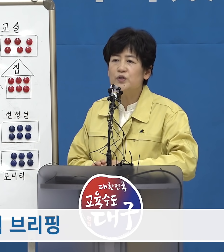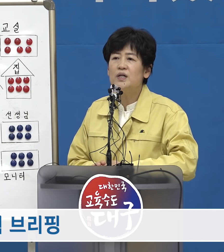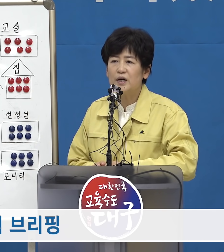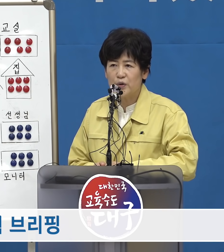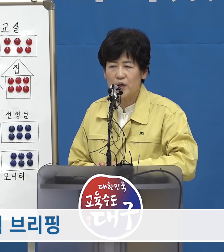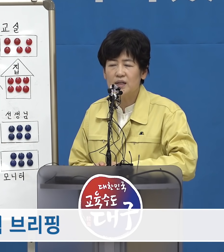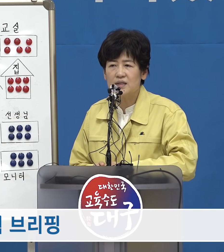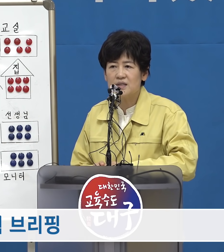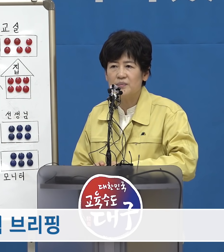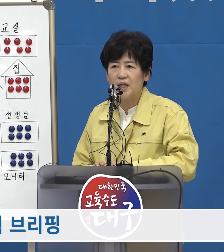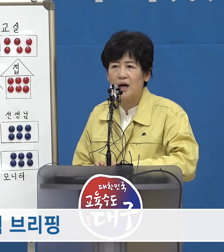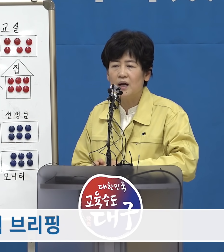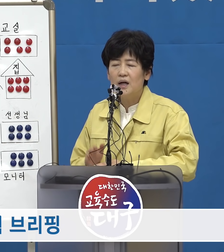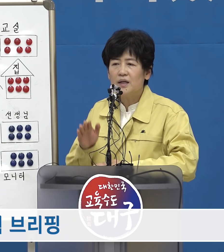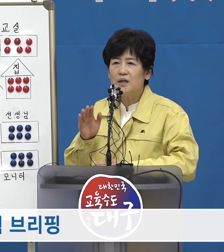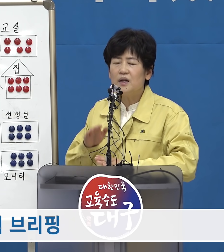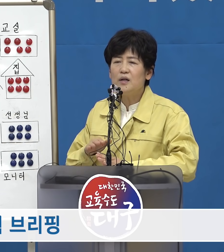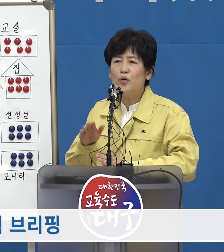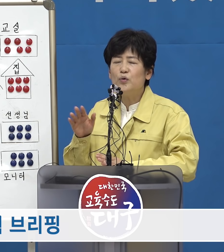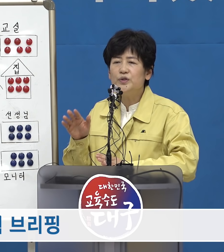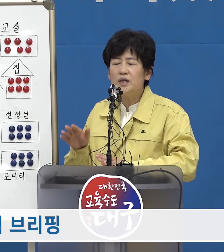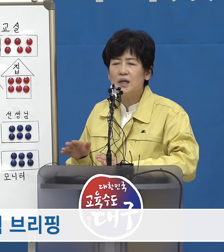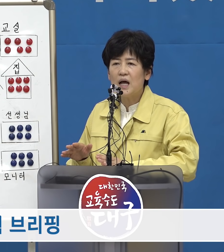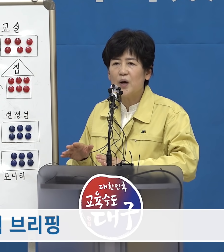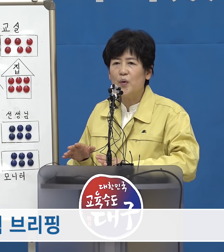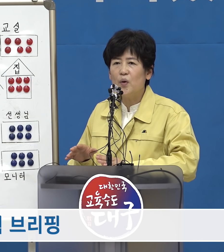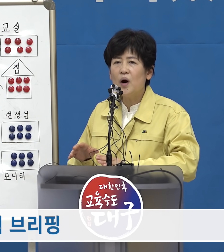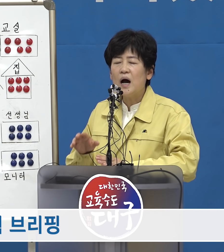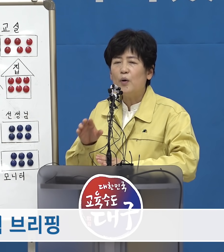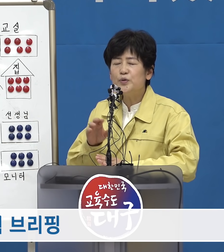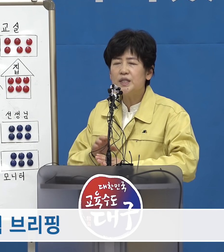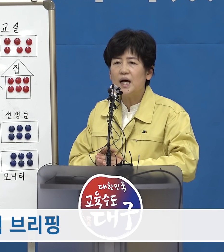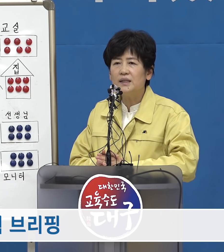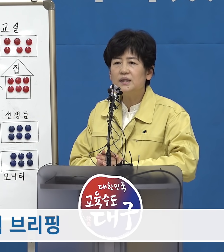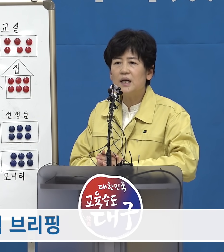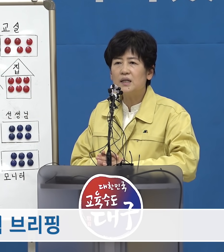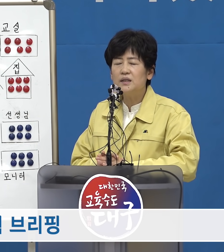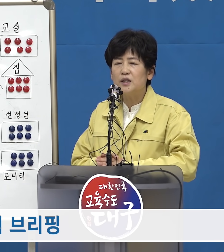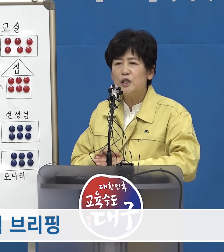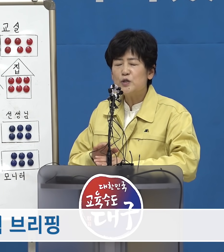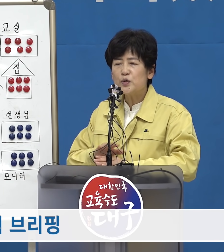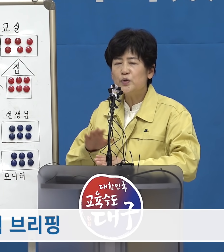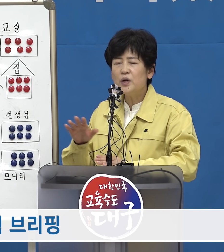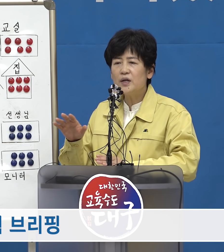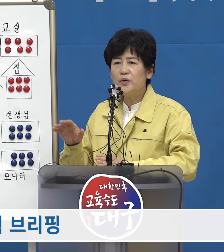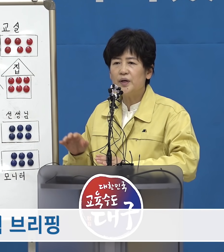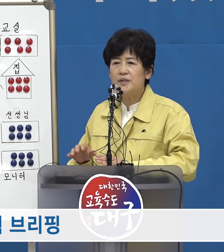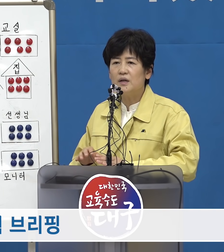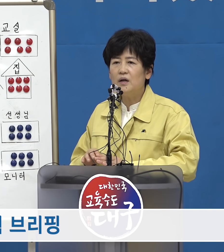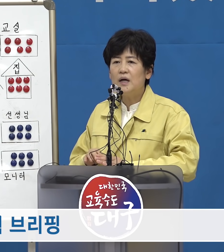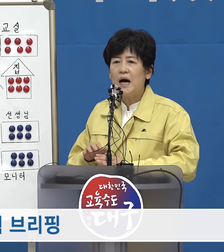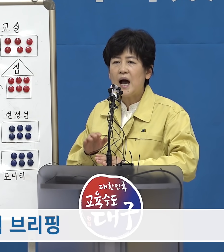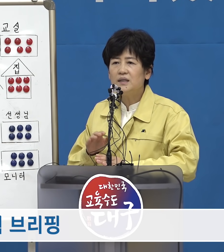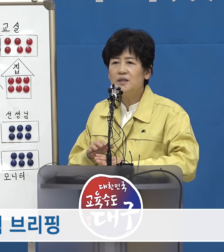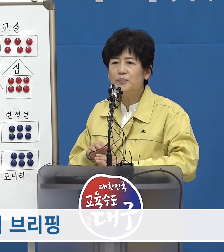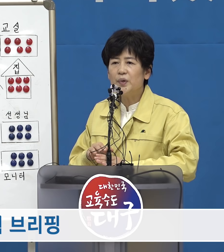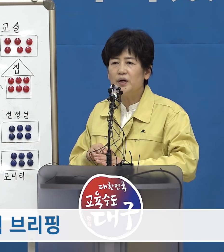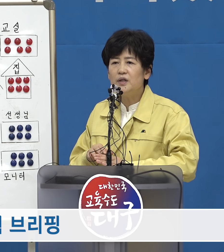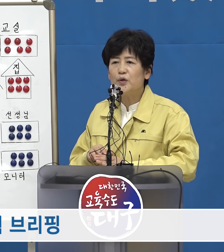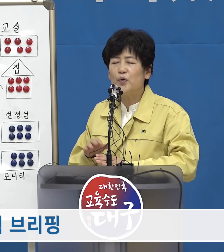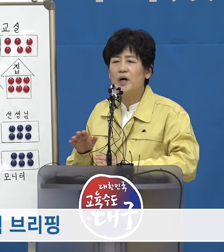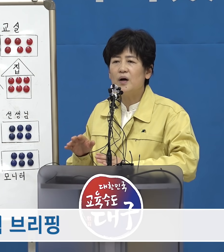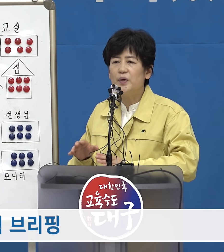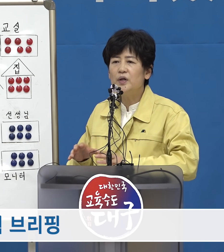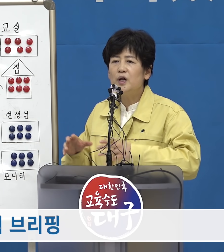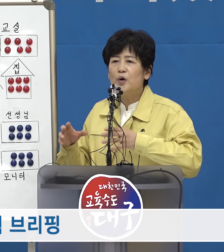하고 초등학교가 그렇습니다. 격일로 운영을 하고 오지 않는 날은 초등학교에서